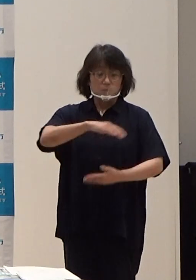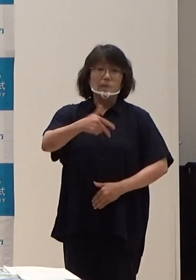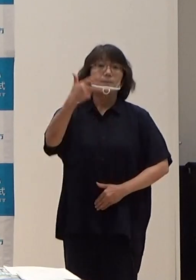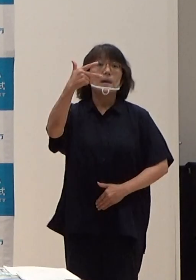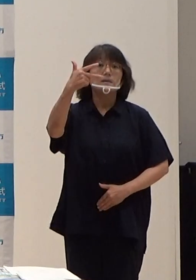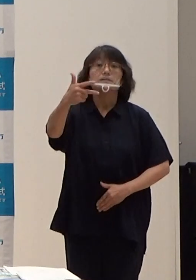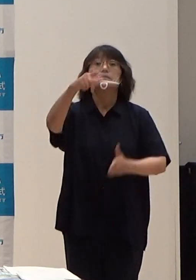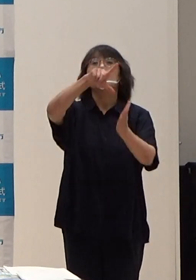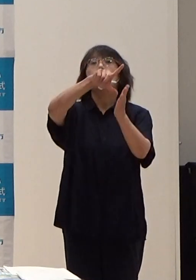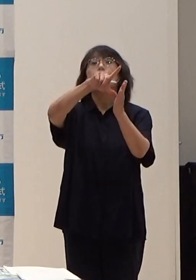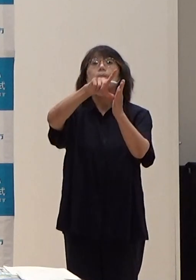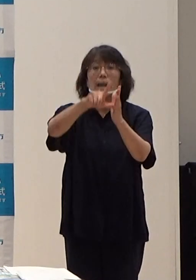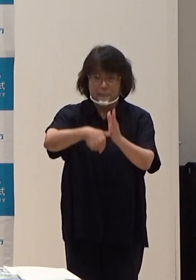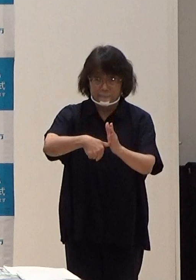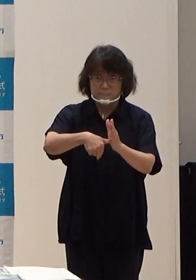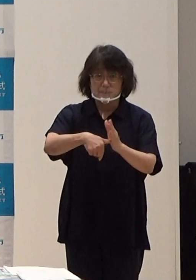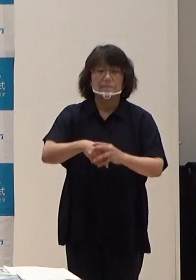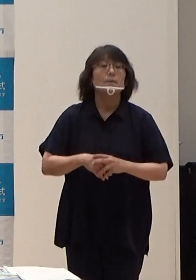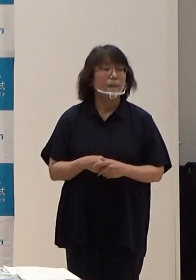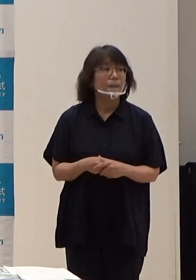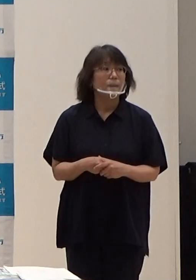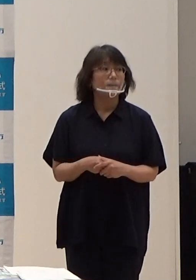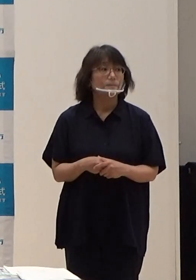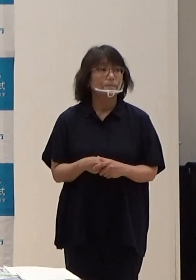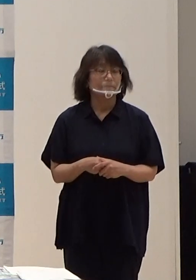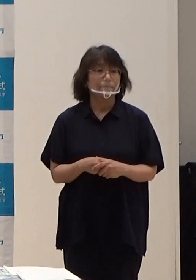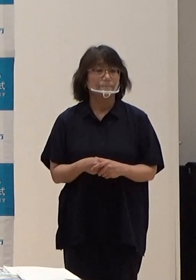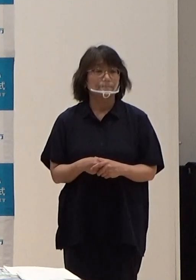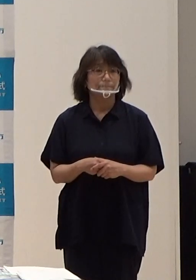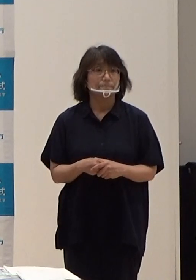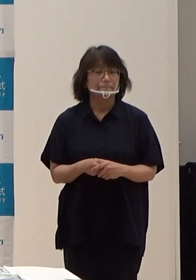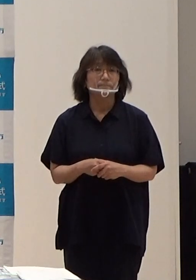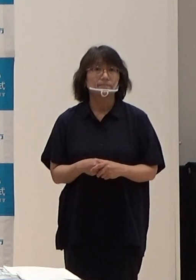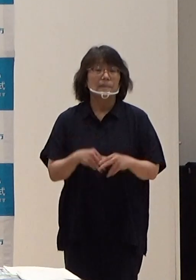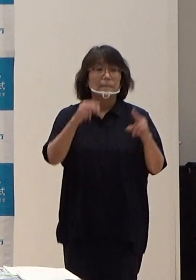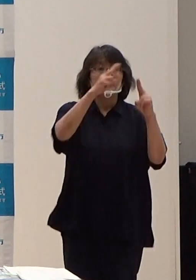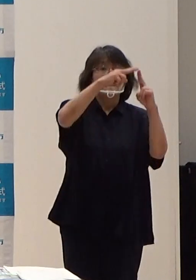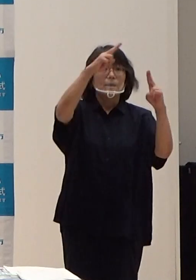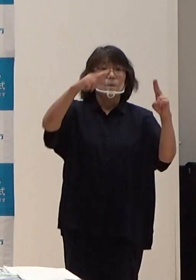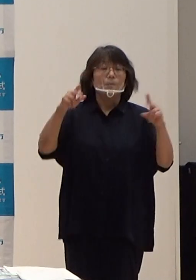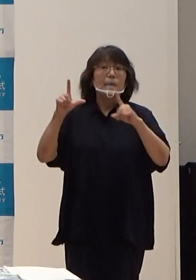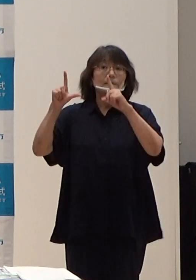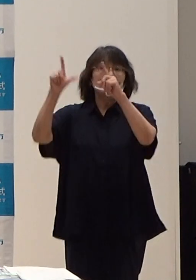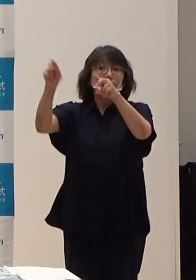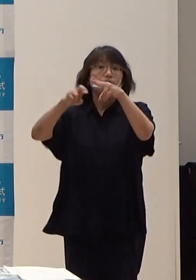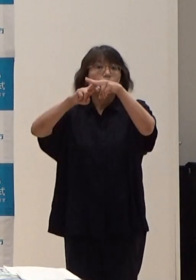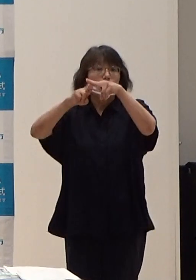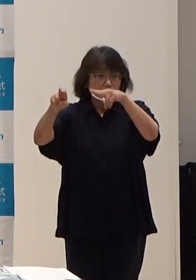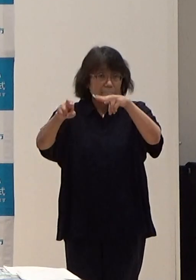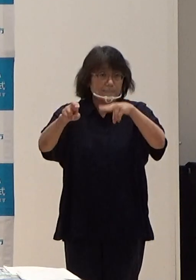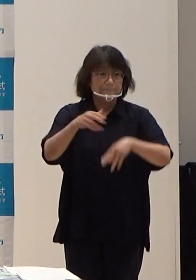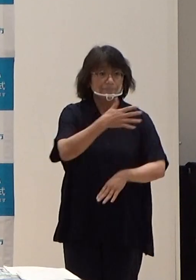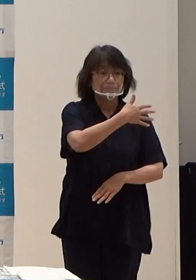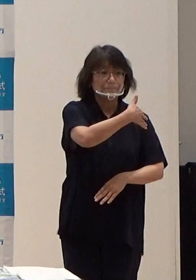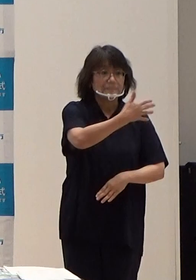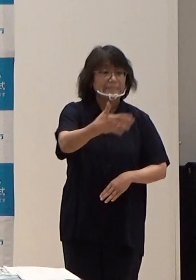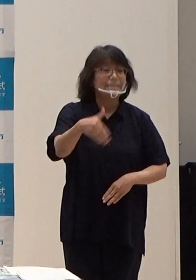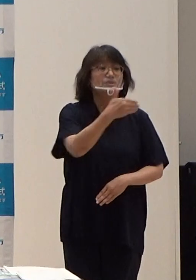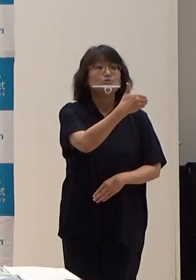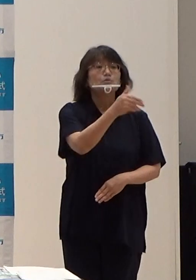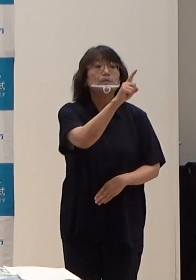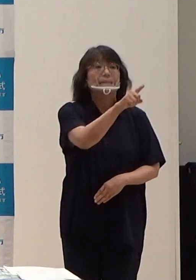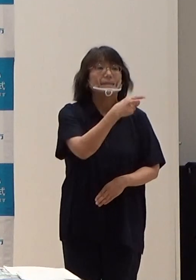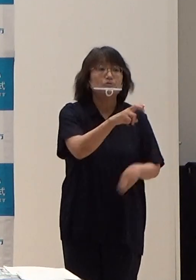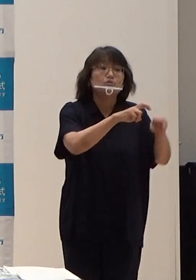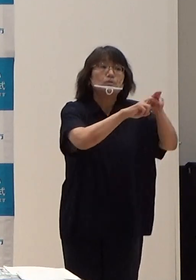込んだ場合にはですね、磐越東線であるとか、あるいは水郡線、こういったところが